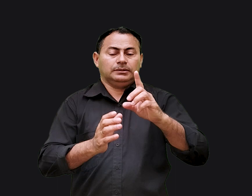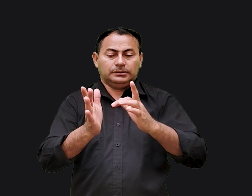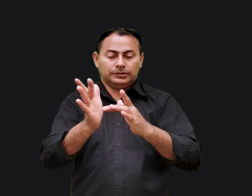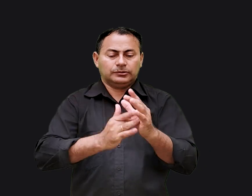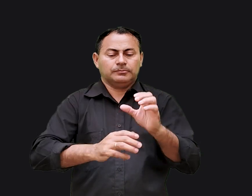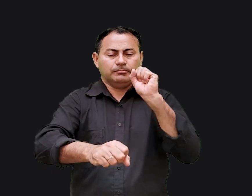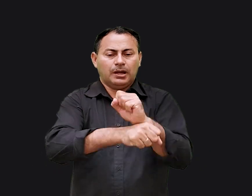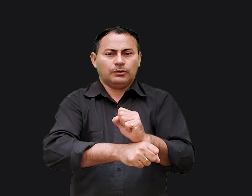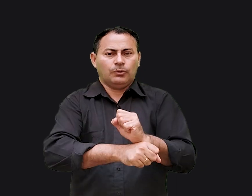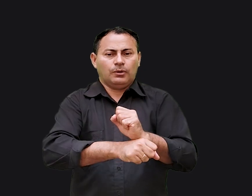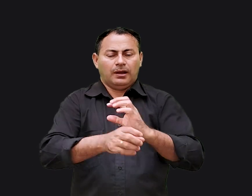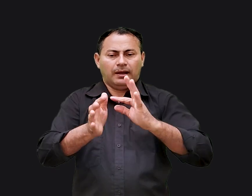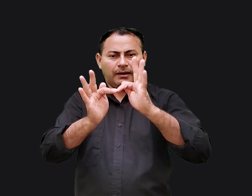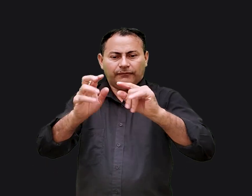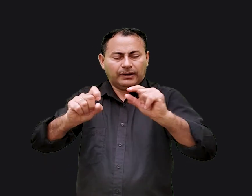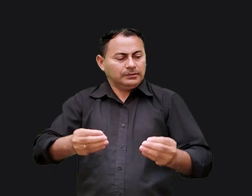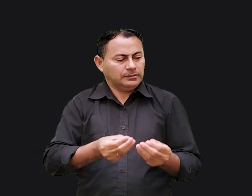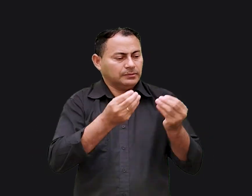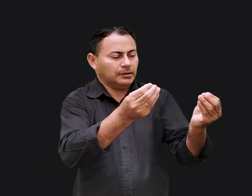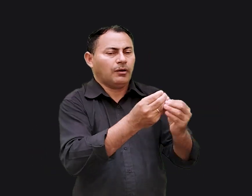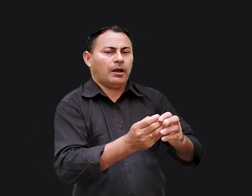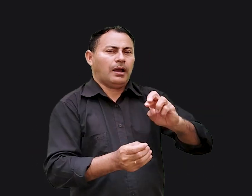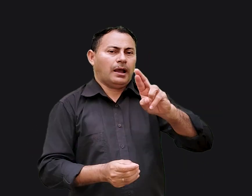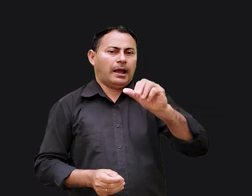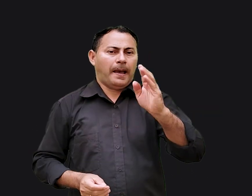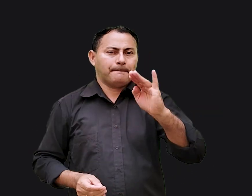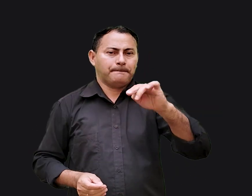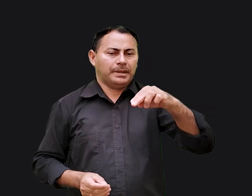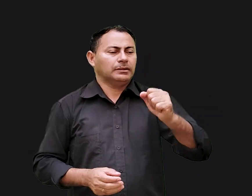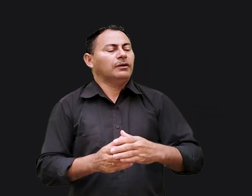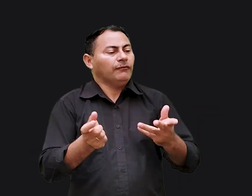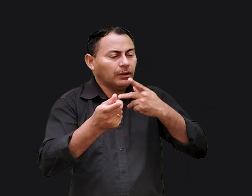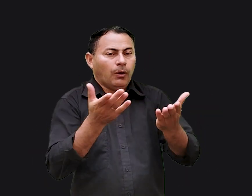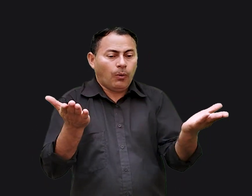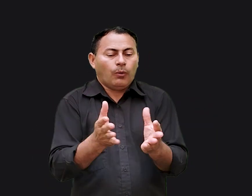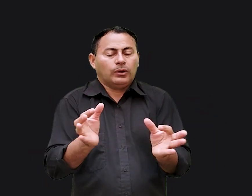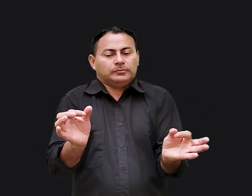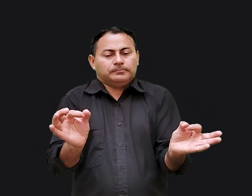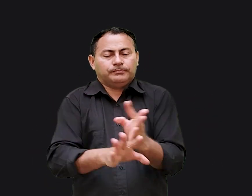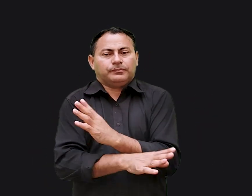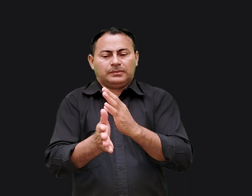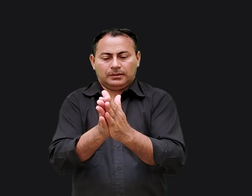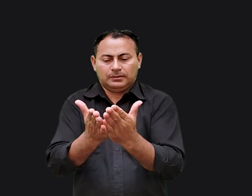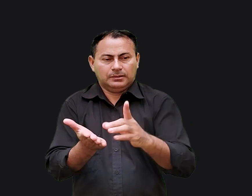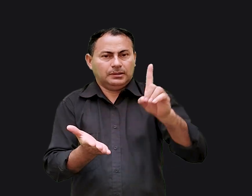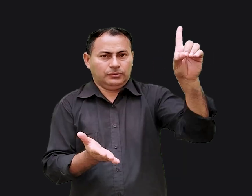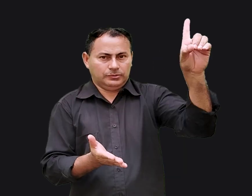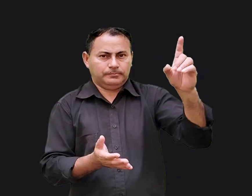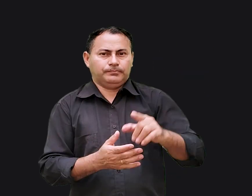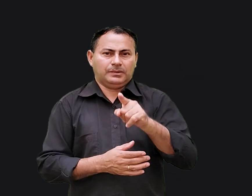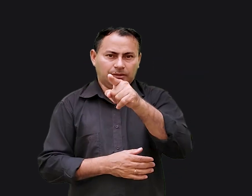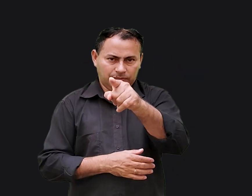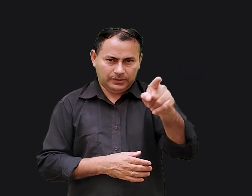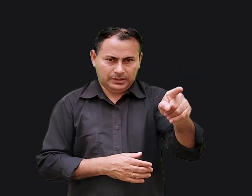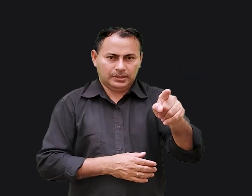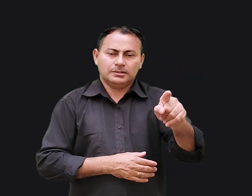da sentença e devolveu o livro ao rabi e disse: hoje se cumpriu a escritura que vocês